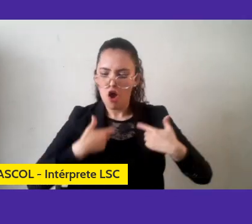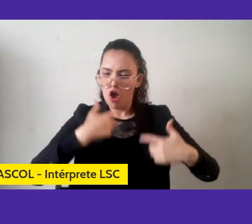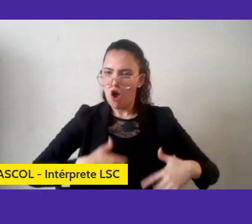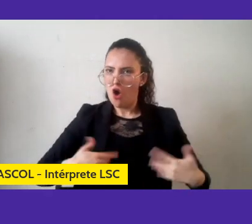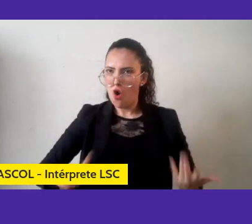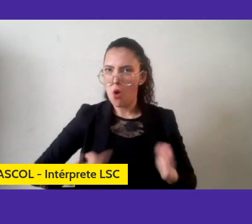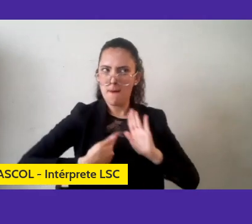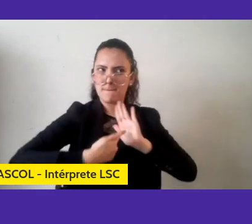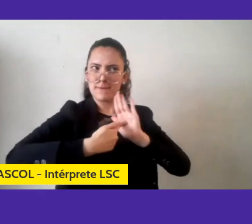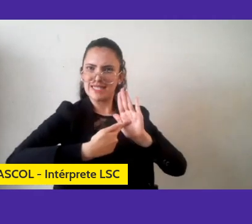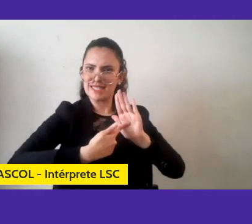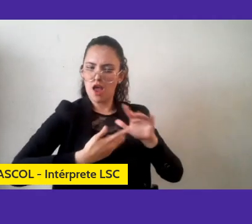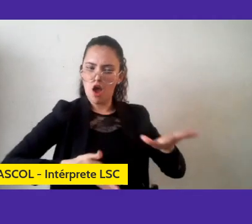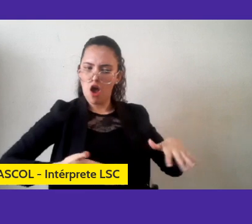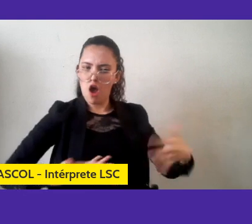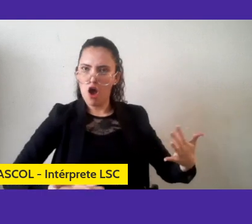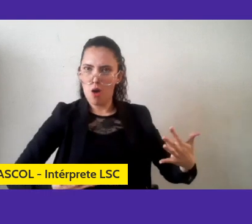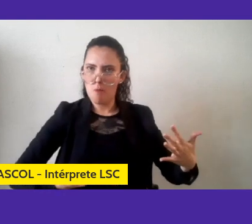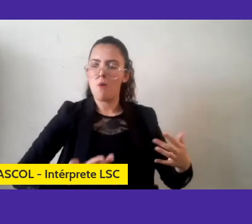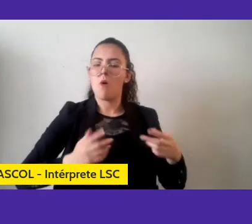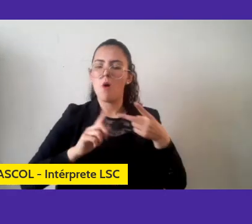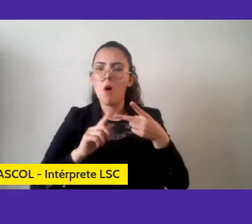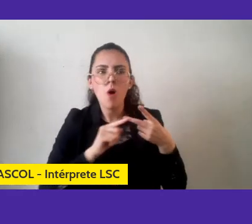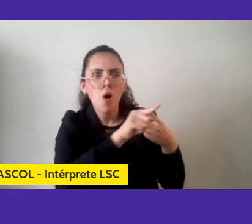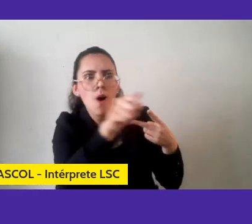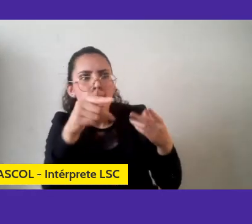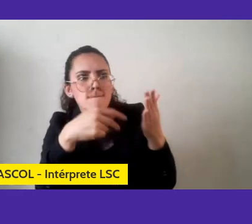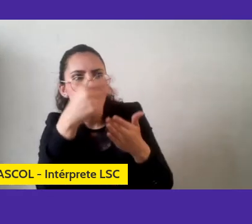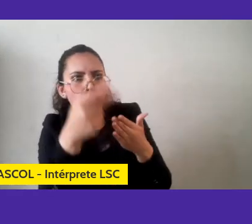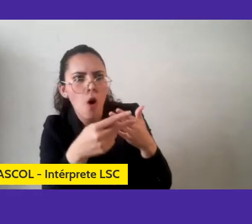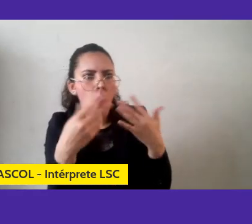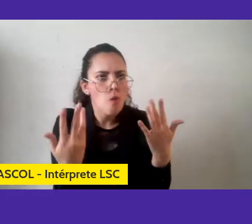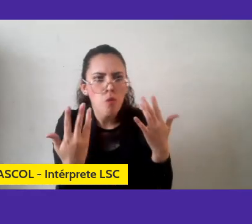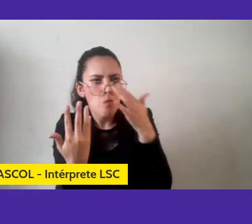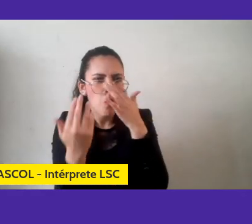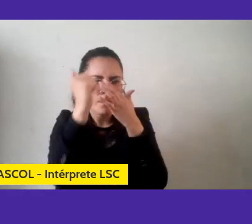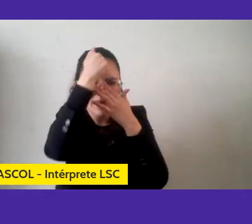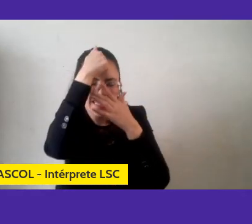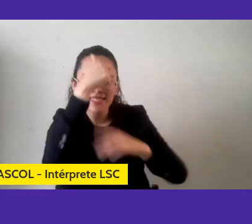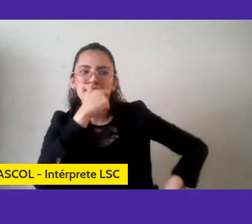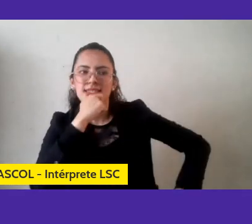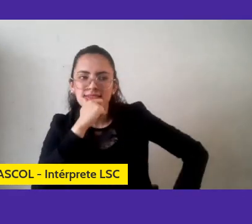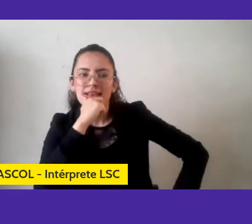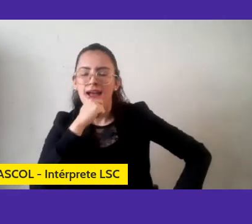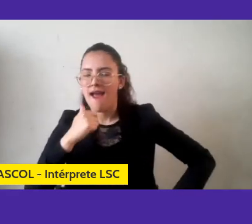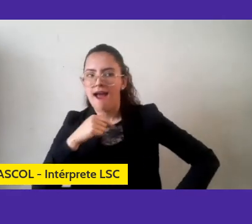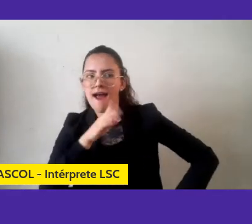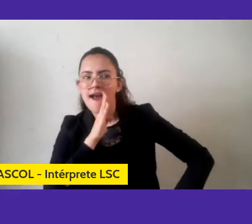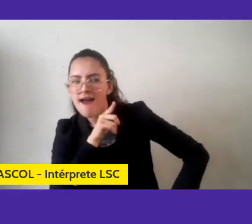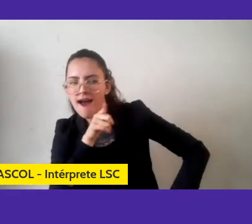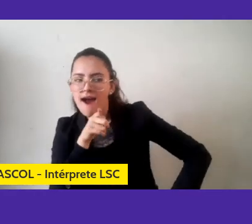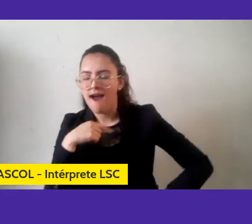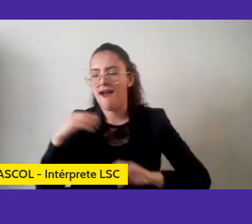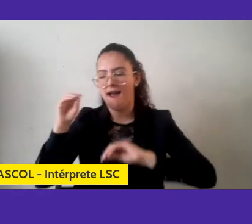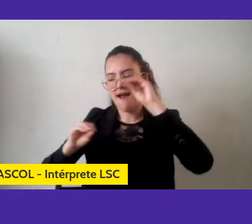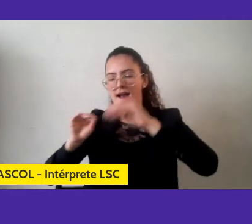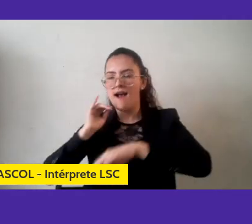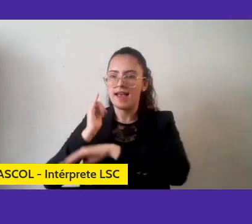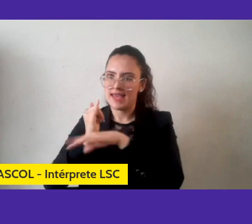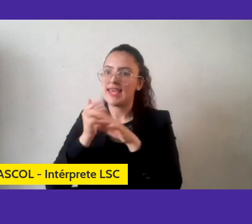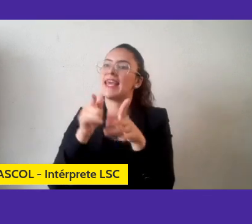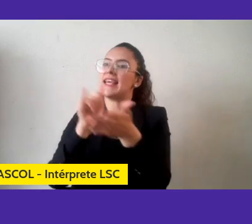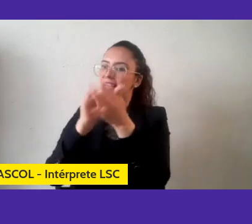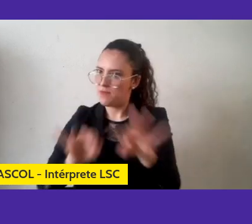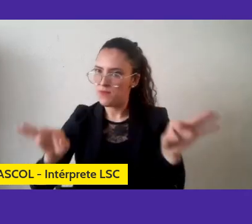proyecto, tenerlo recontra claro, cuáles son los puntos claves a la hora de pitchear. Me parece que esos son